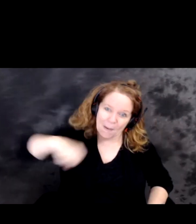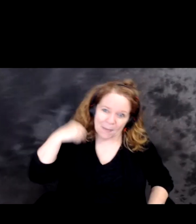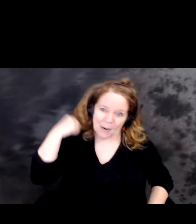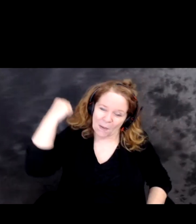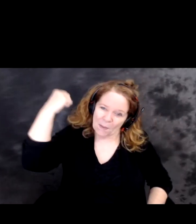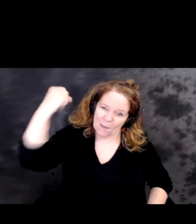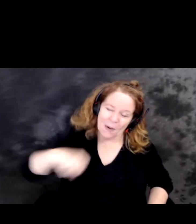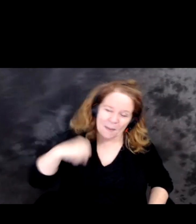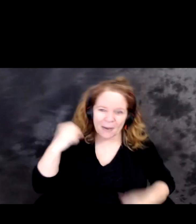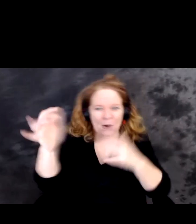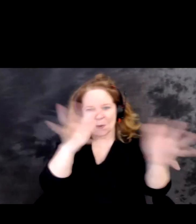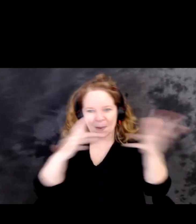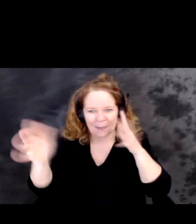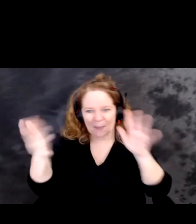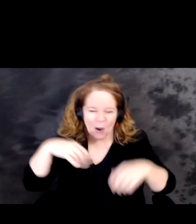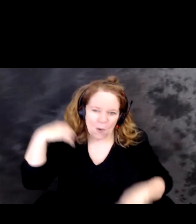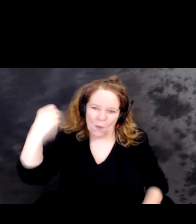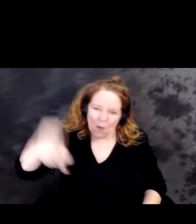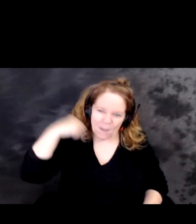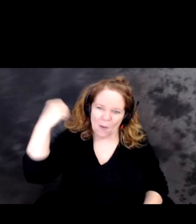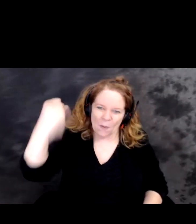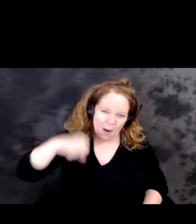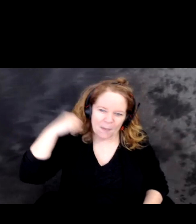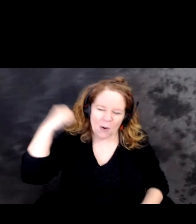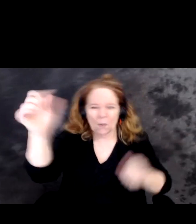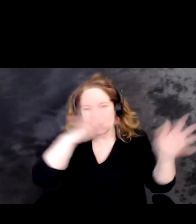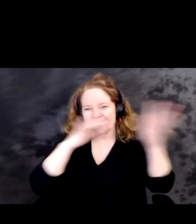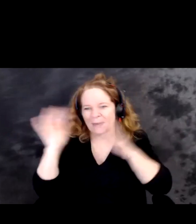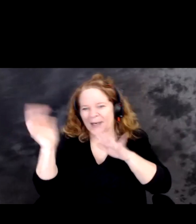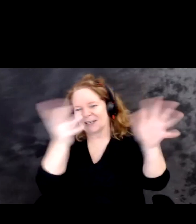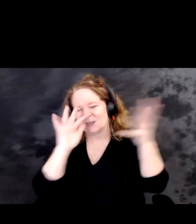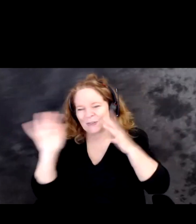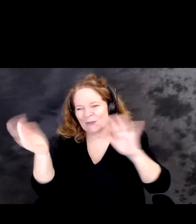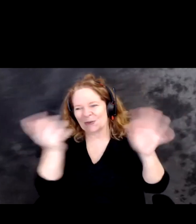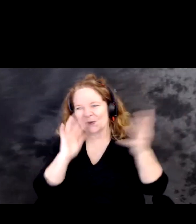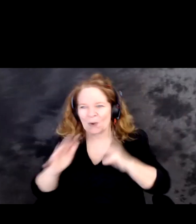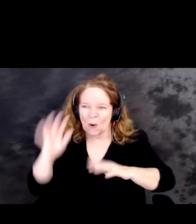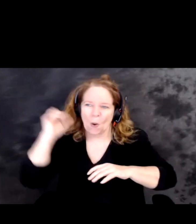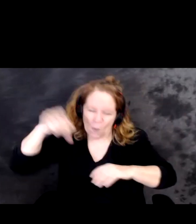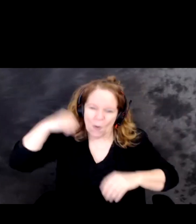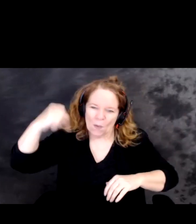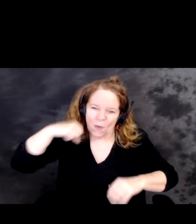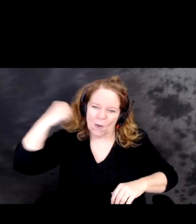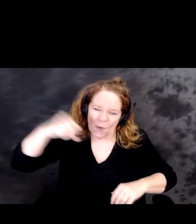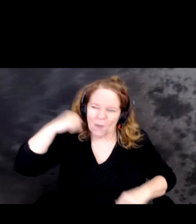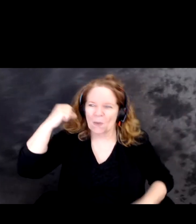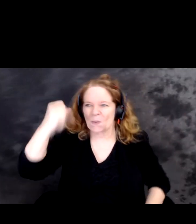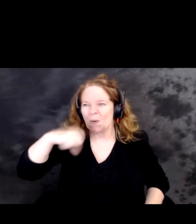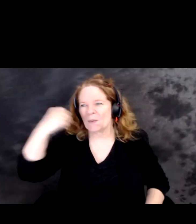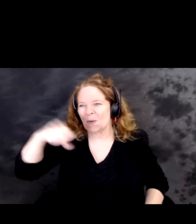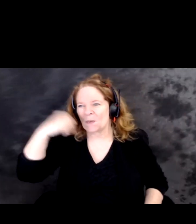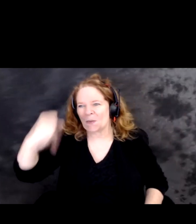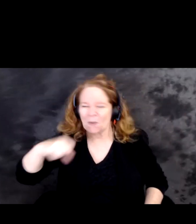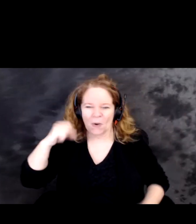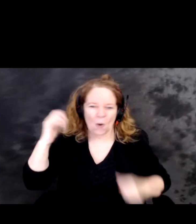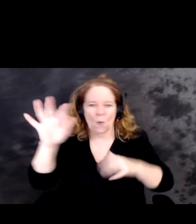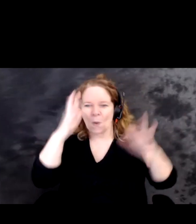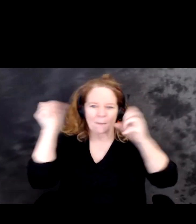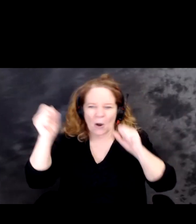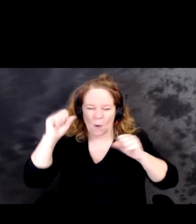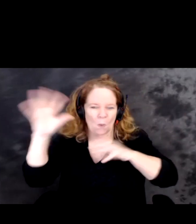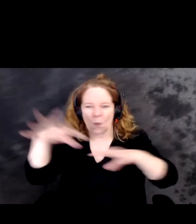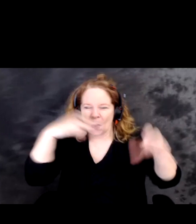Whoop-a-dee-doo, whoop, whoop, whoop, whoop, whoop, whoop-a-dee-doo, whoop, whoop,